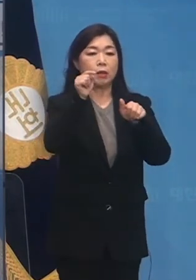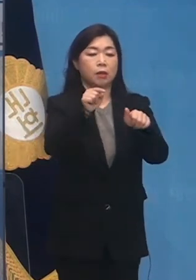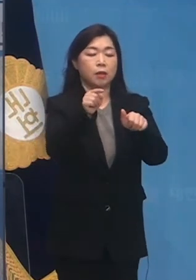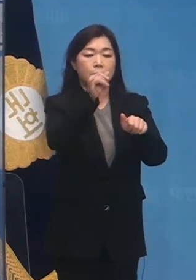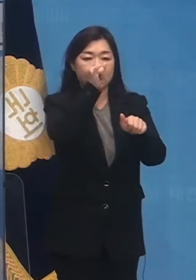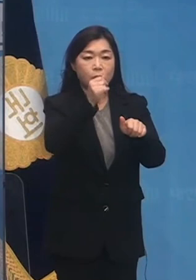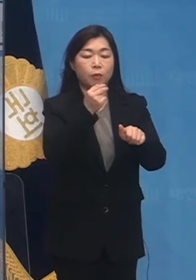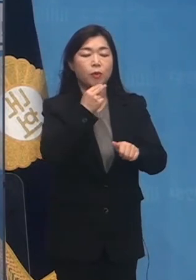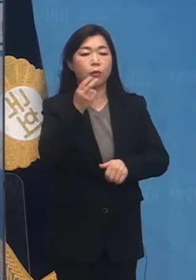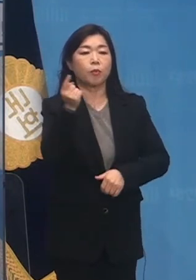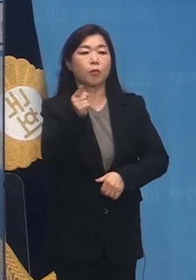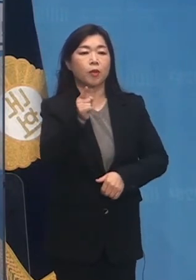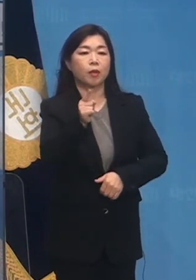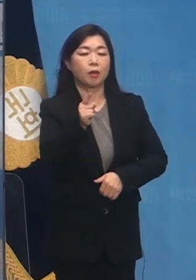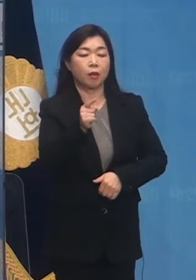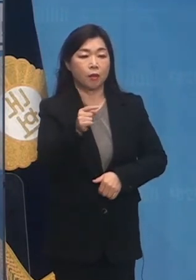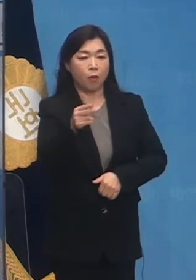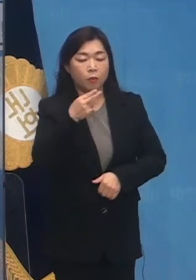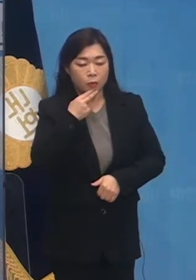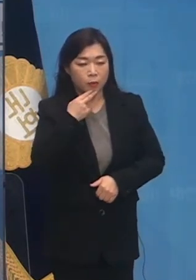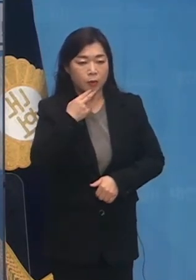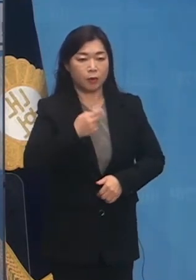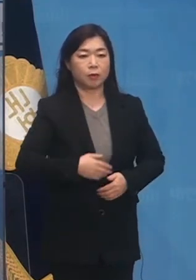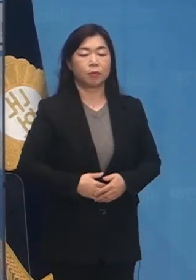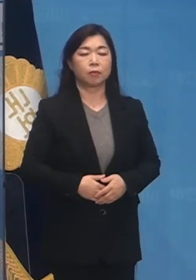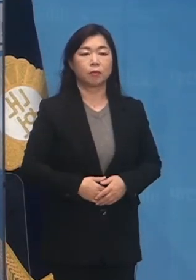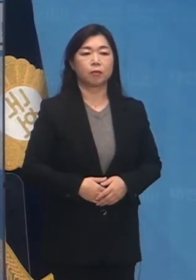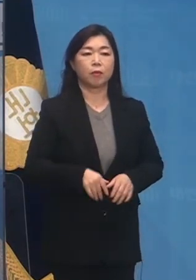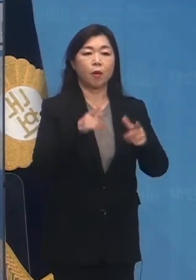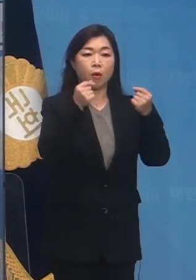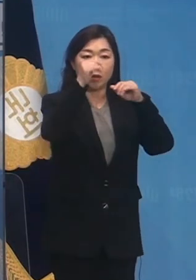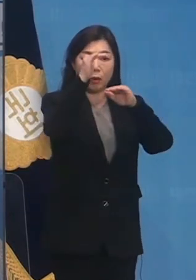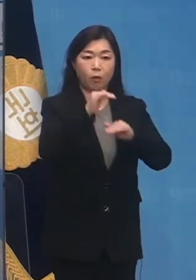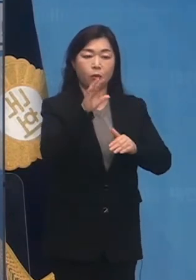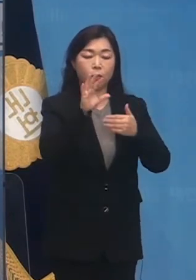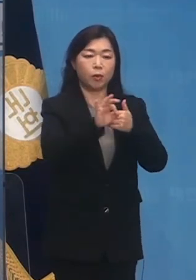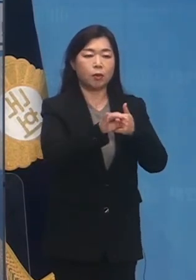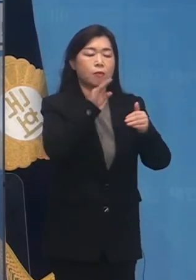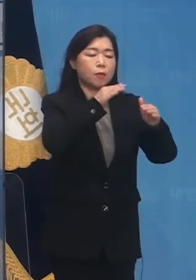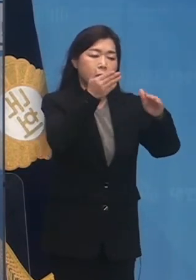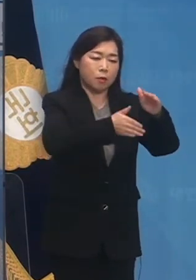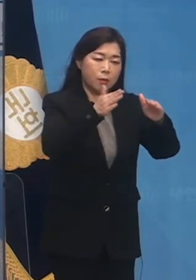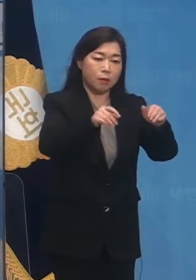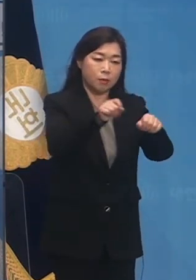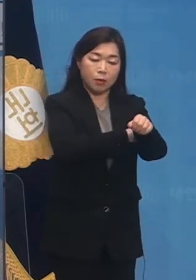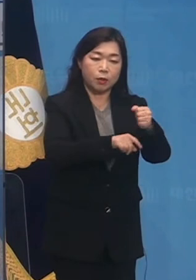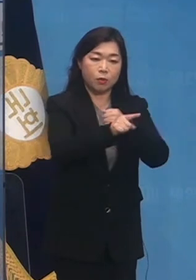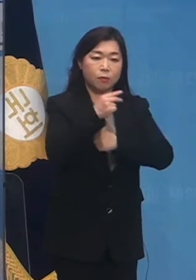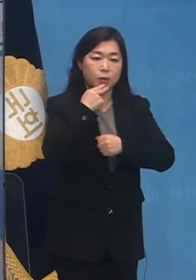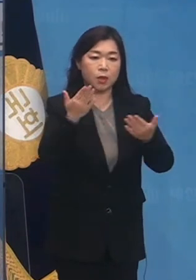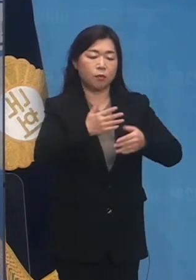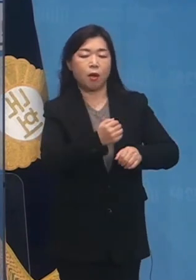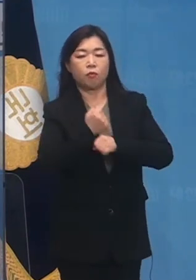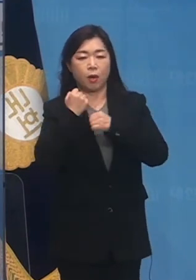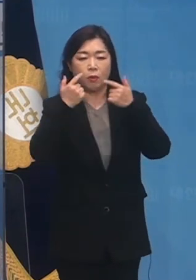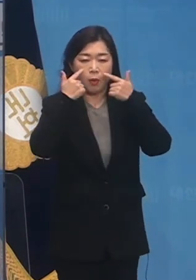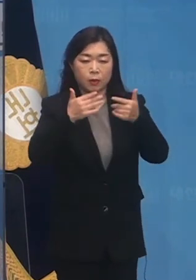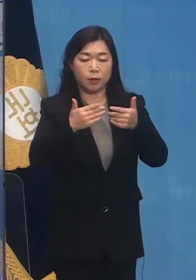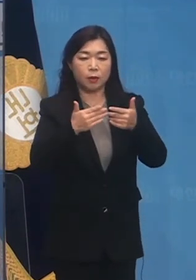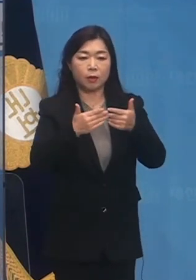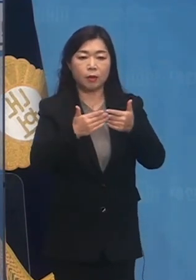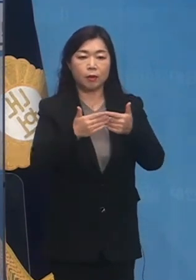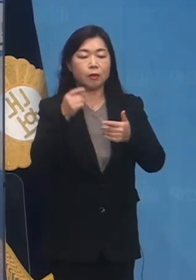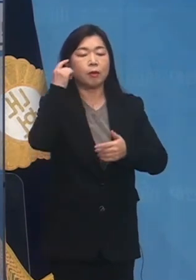것이 있느냐? 그것이 없다는 것입니다. 이러한 부분에 있어서 정당한 이유 없이 직무를 유기한